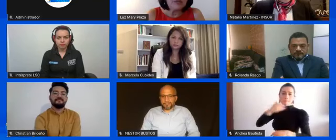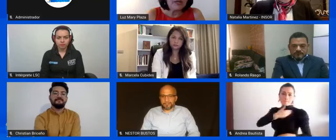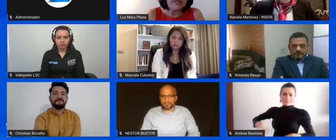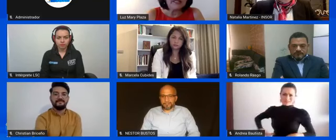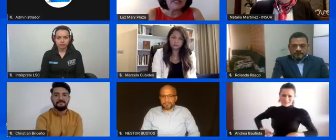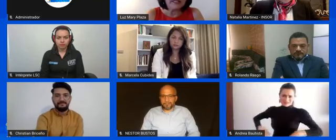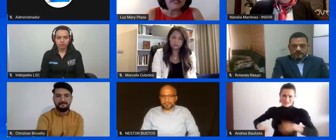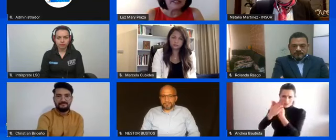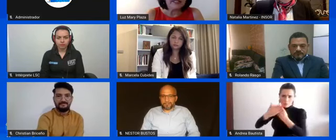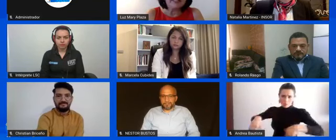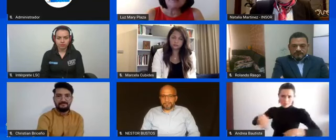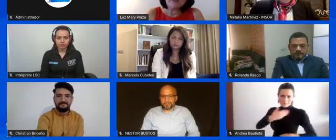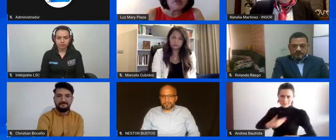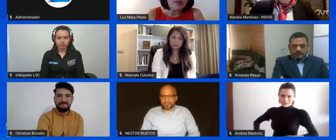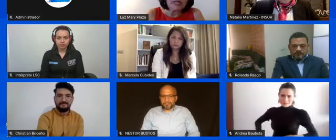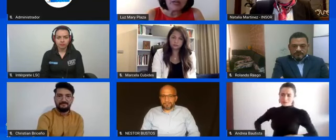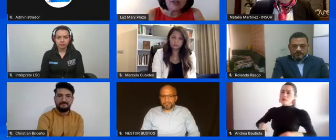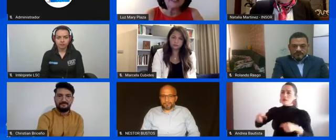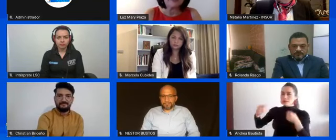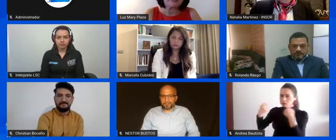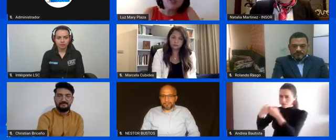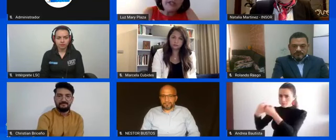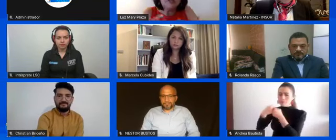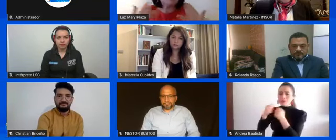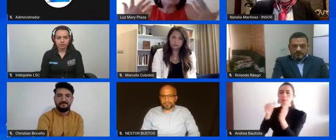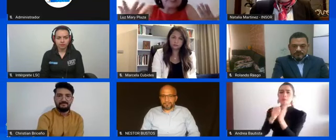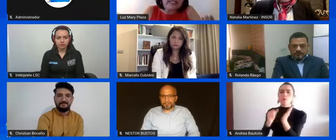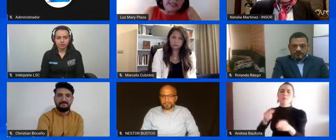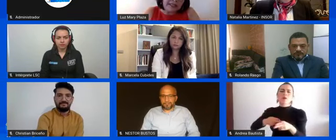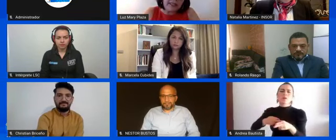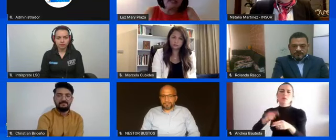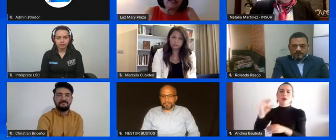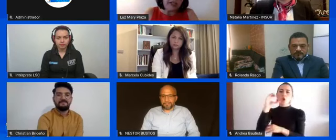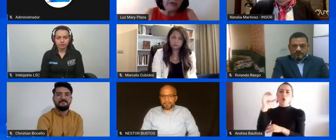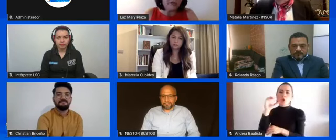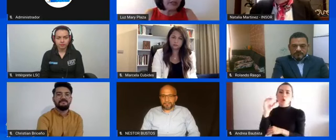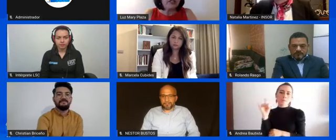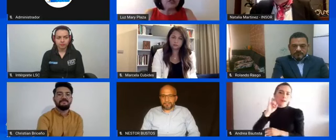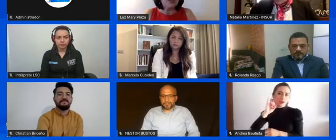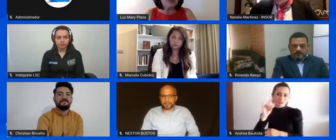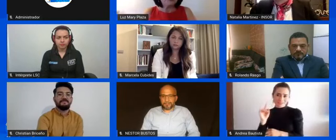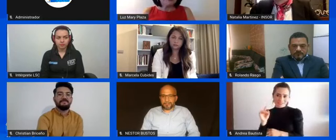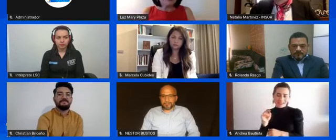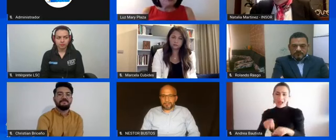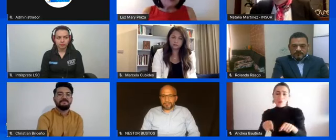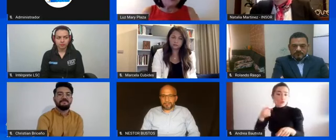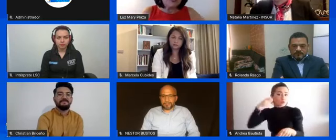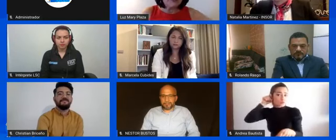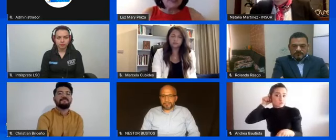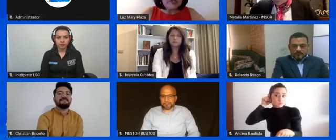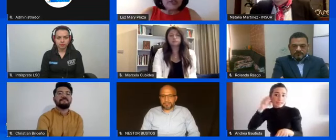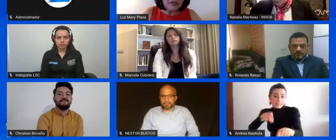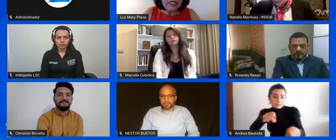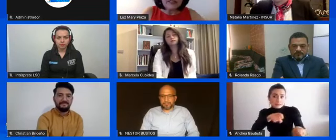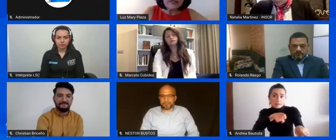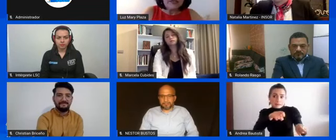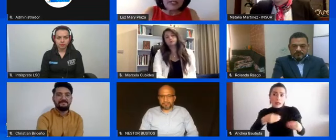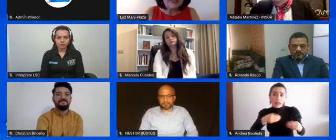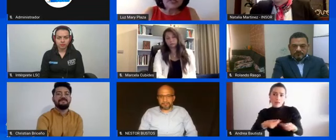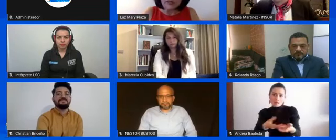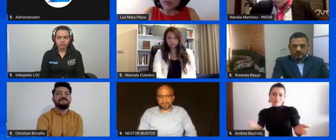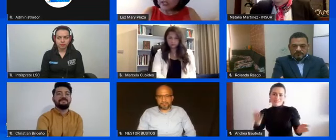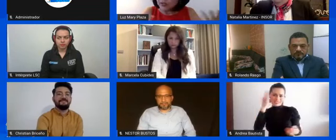tuvimos un programa que se llama Colombia Oye, darle audífono a los que necesitan audífonos, porque no todos los sordos pues no son iguales,